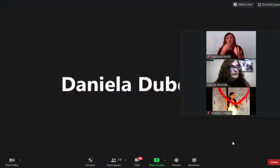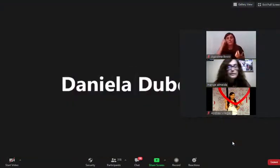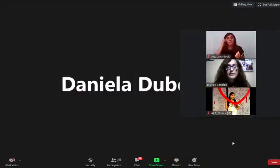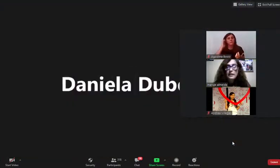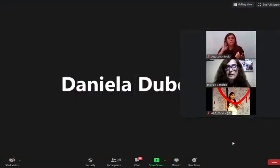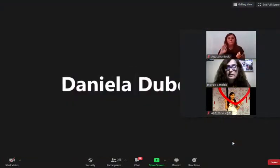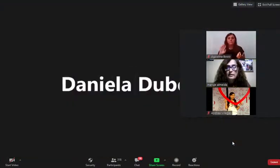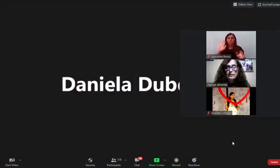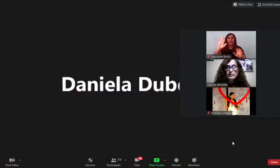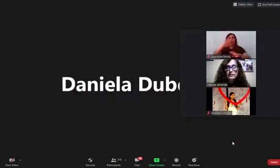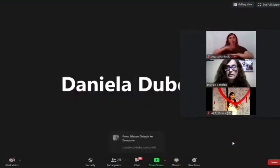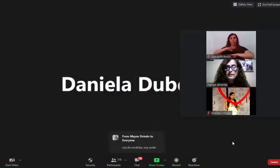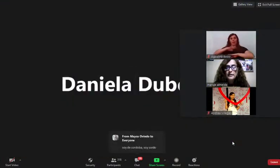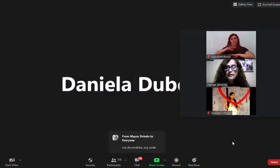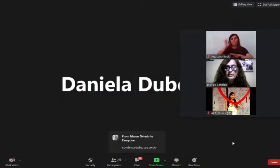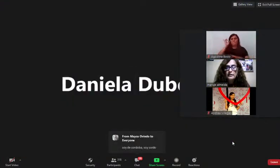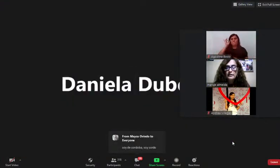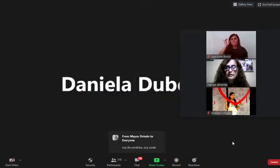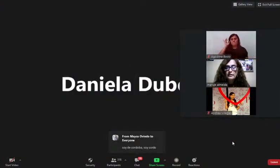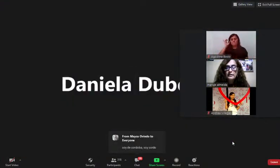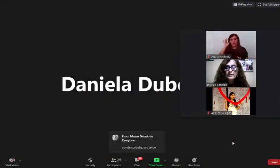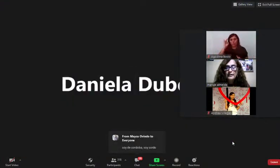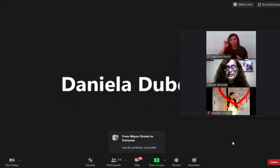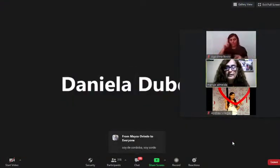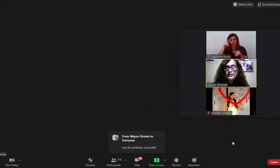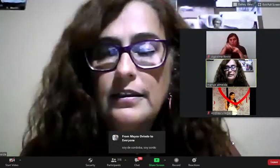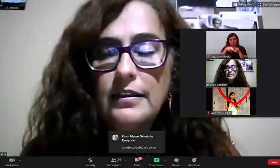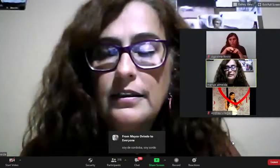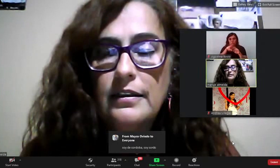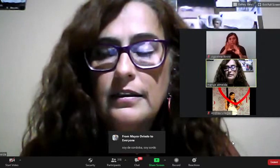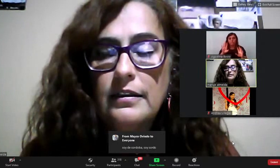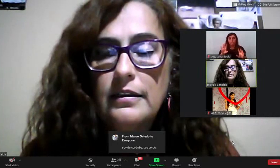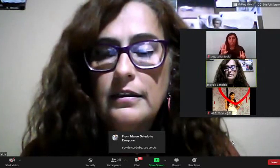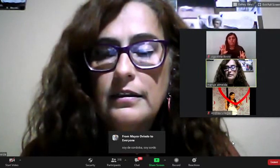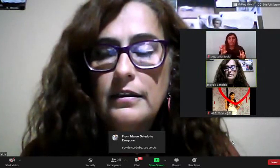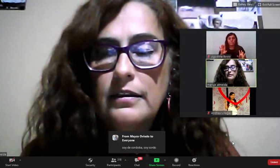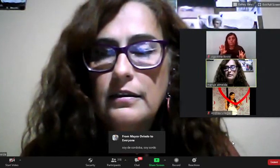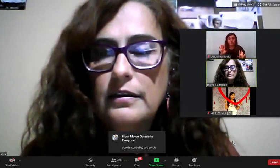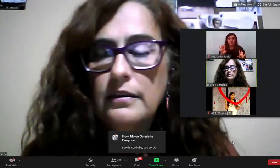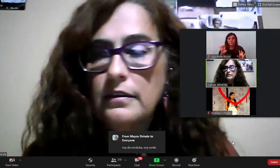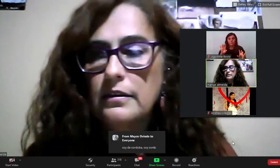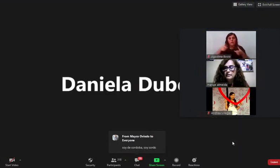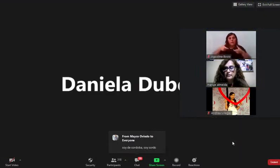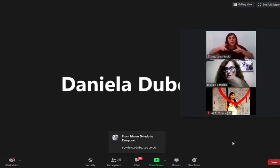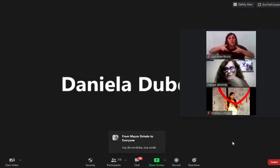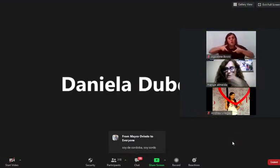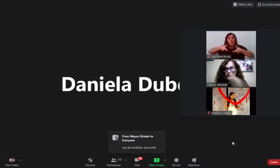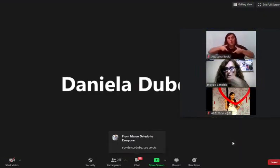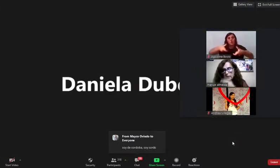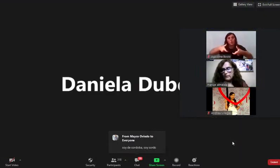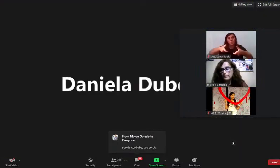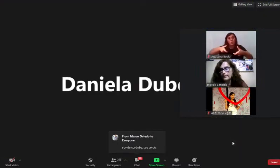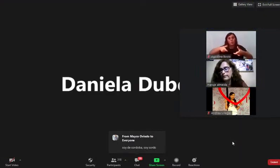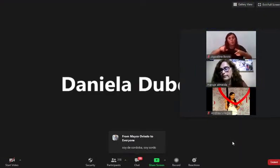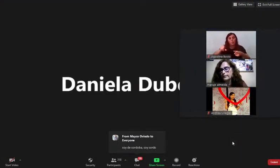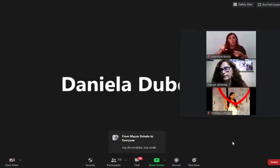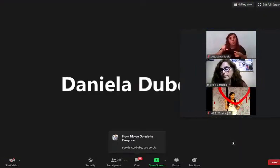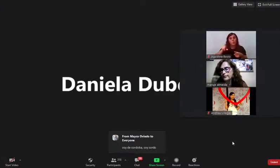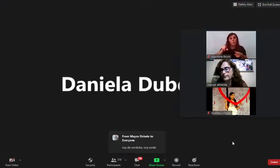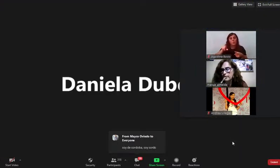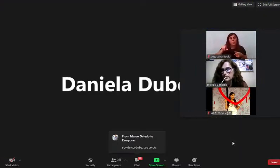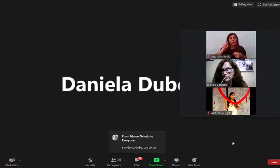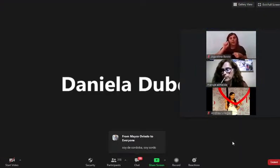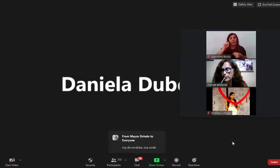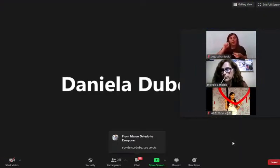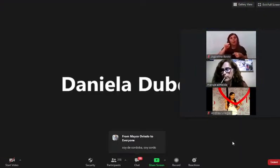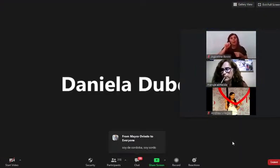Maruje, Sí. disculpa, te interrumpo Sí. un ratito. Sí. Vos sabés que hay en YouTube está saliendo tu imagen